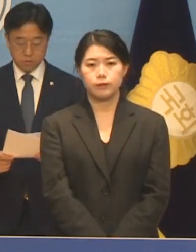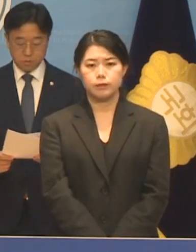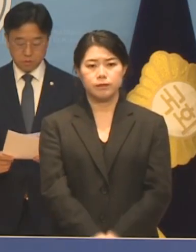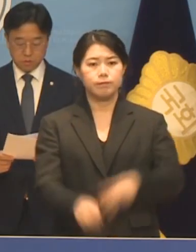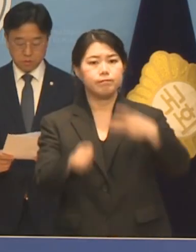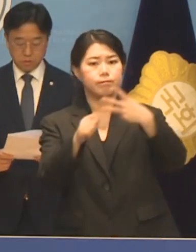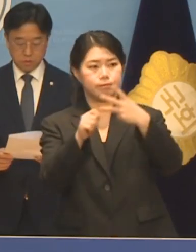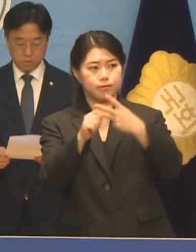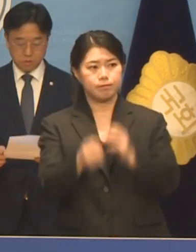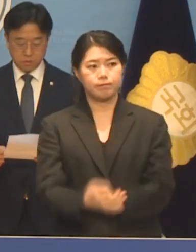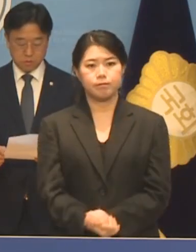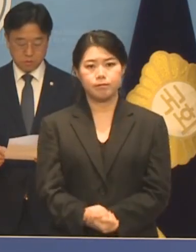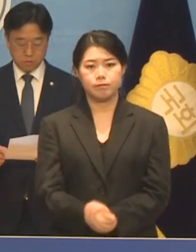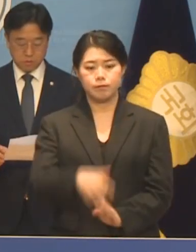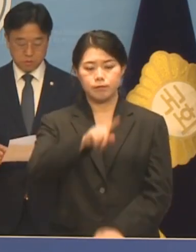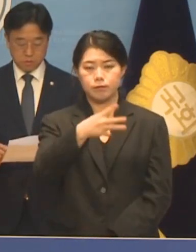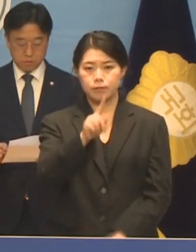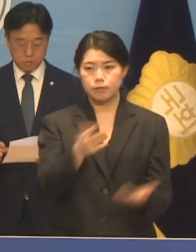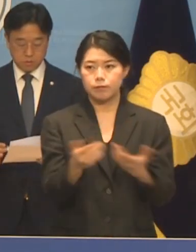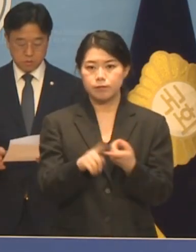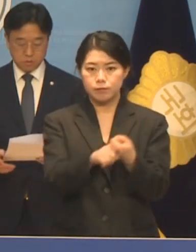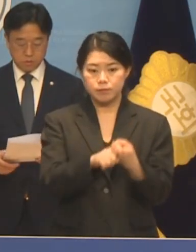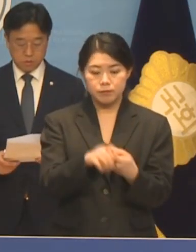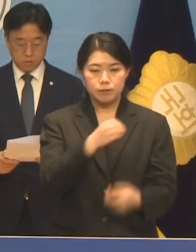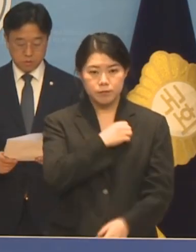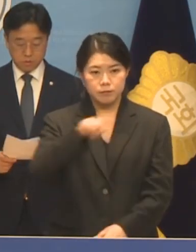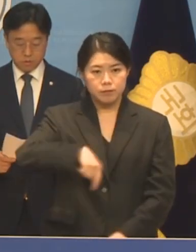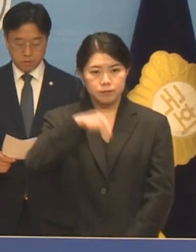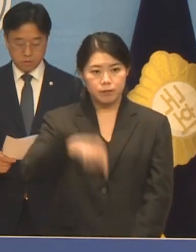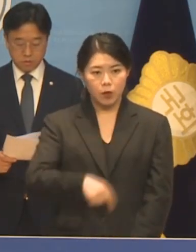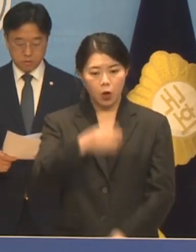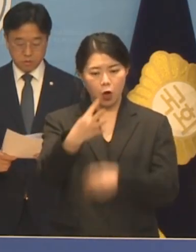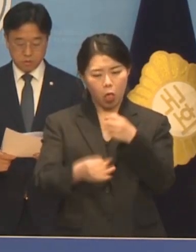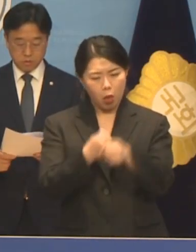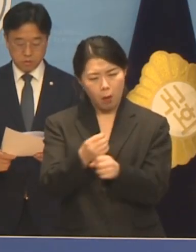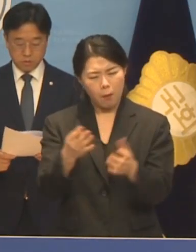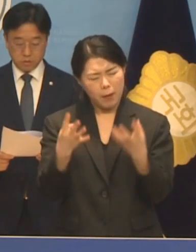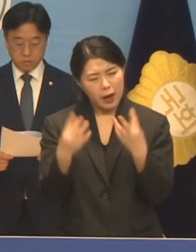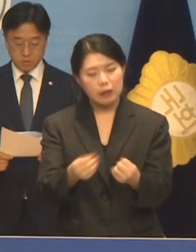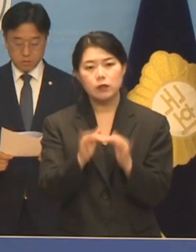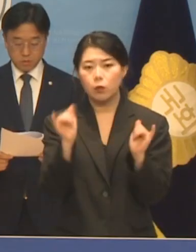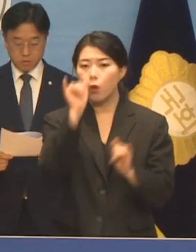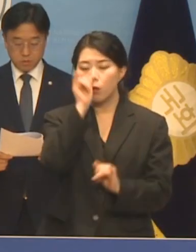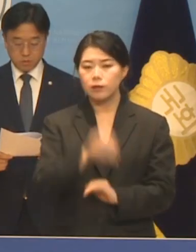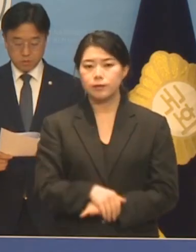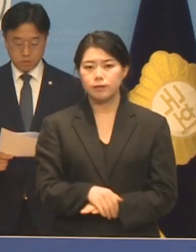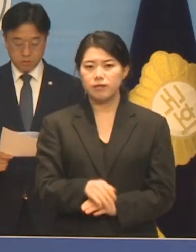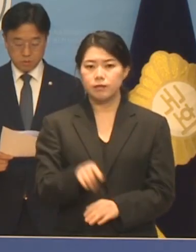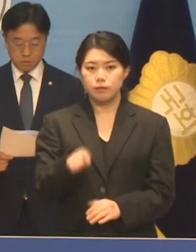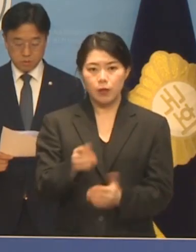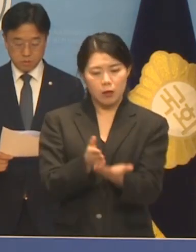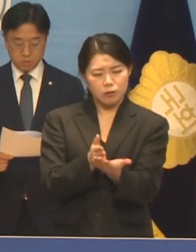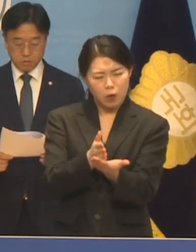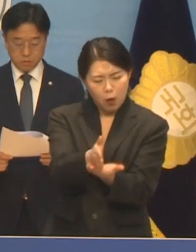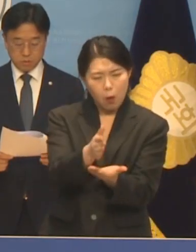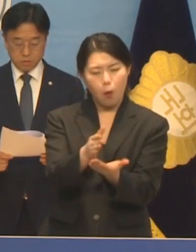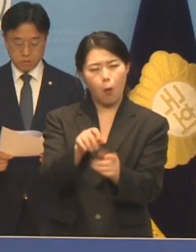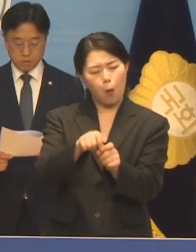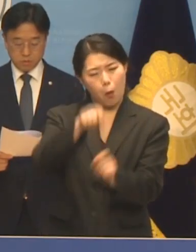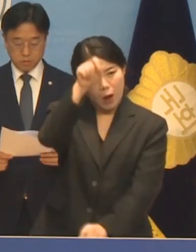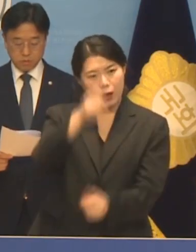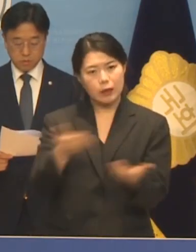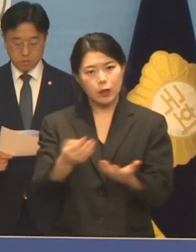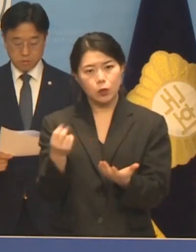세 번째, 카라 노조 조합원들 중에서는 연차가 높은 활동가들이 꽤 있습니다. 한 분야에서 오랫동안 근무하며 해당 분야에